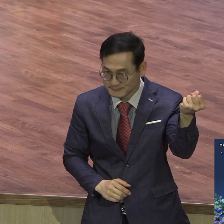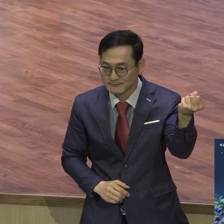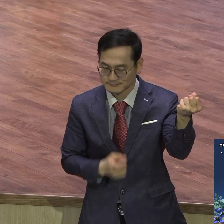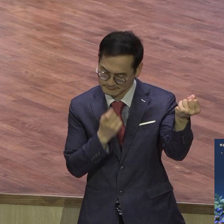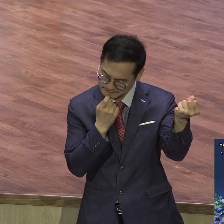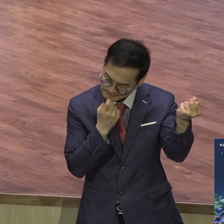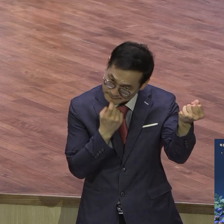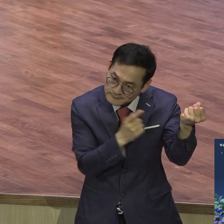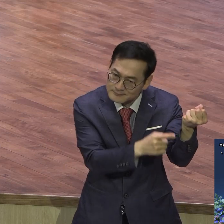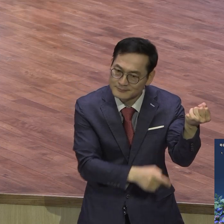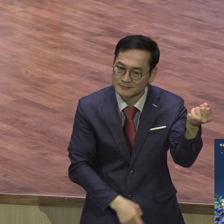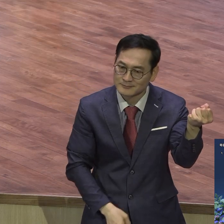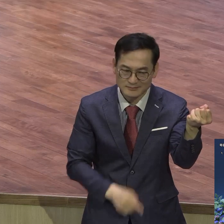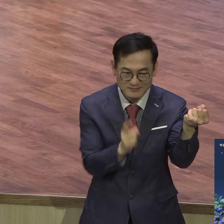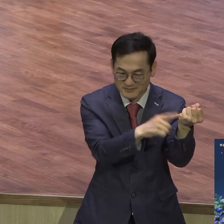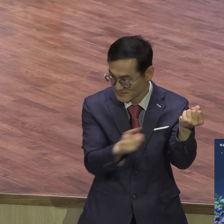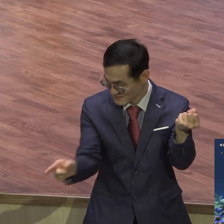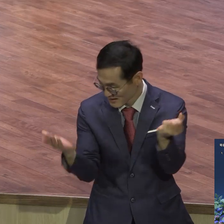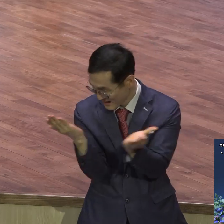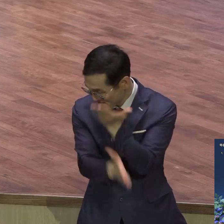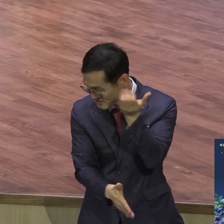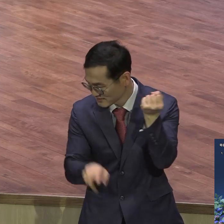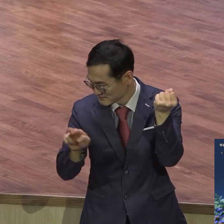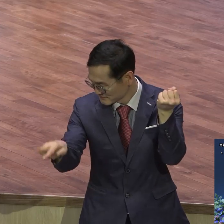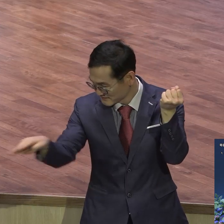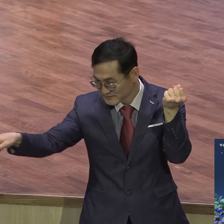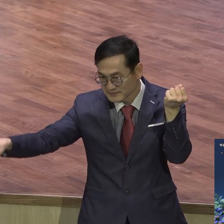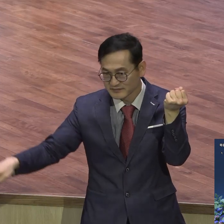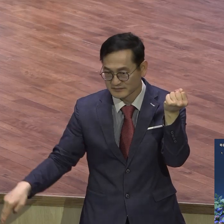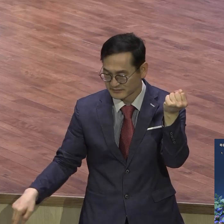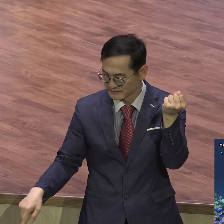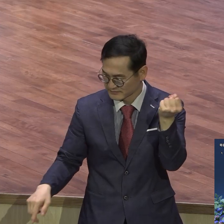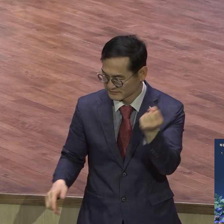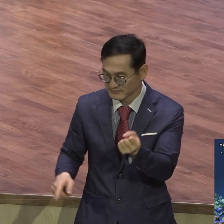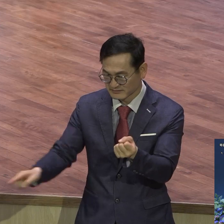다른 사람을 죽이는 삶을 사고 있어요 율법은 죽이는 거예요